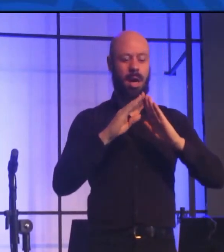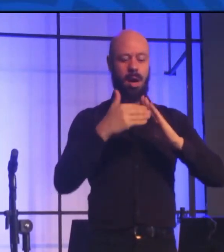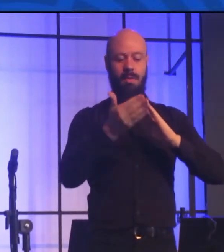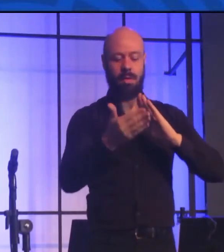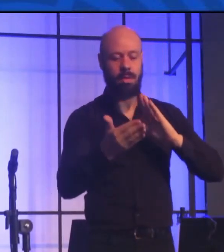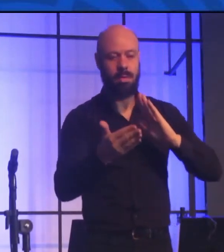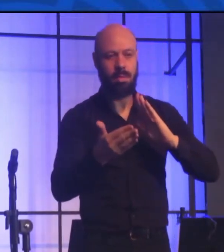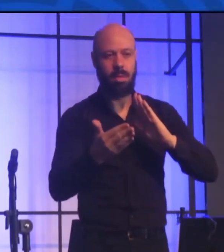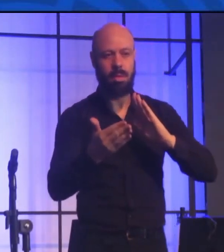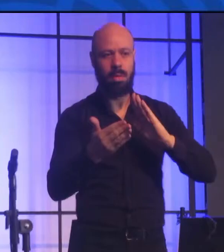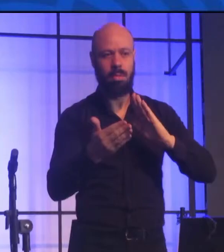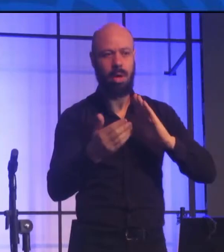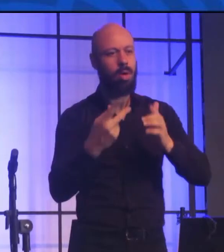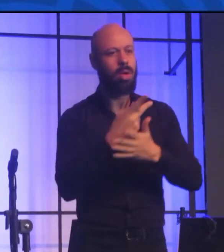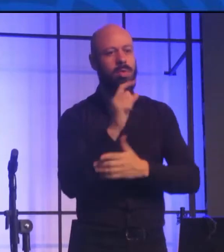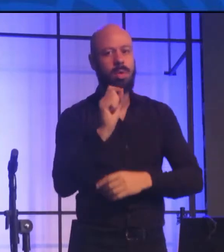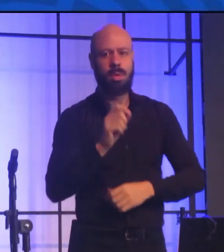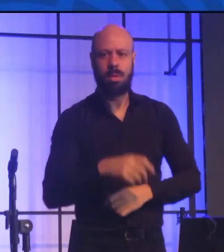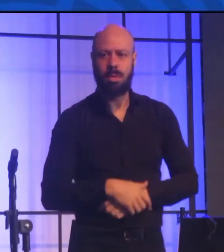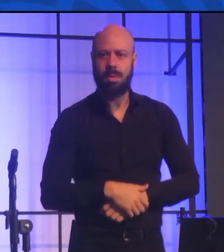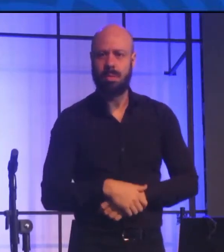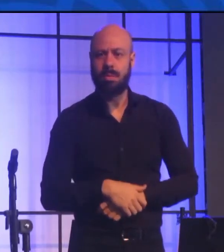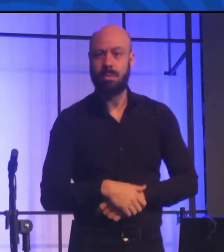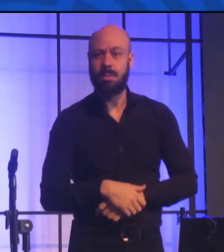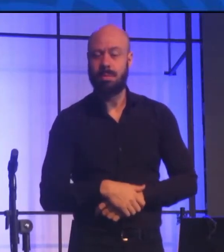que acontece?